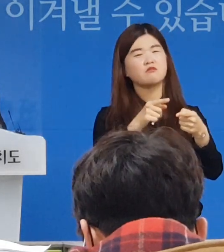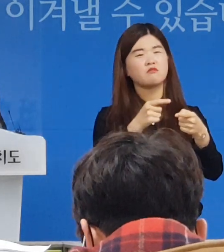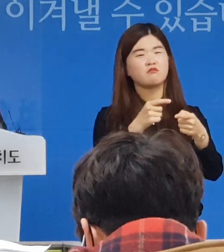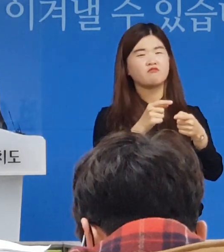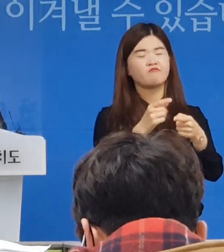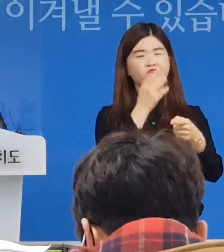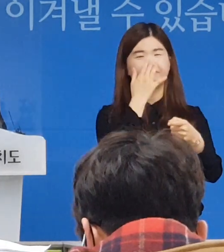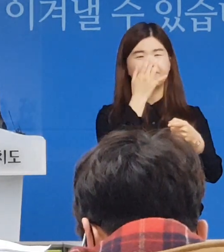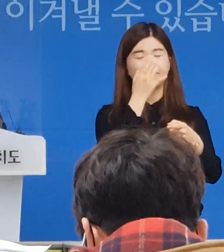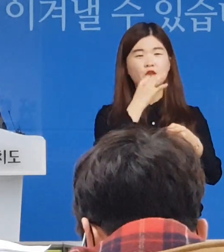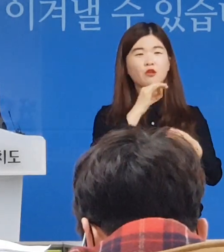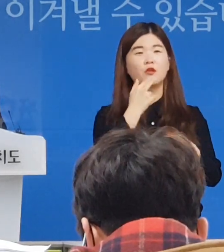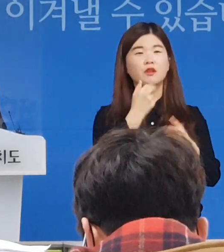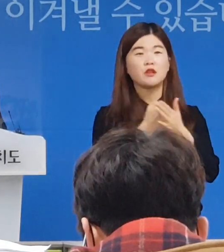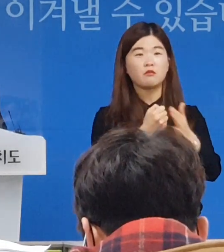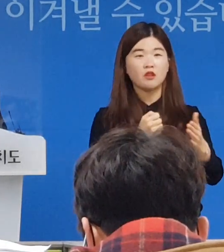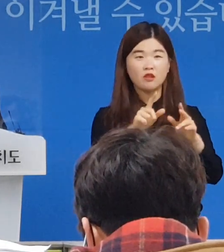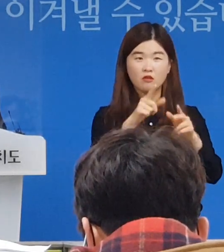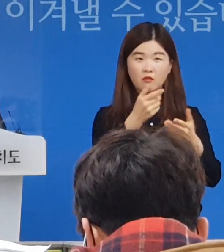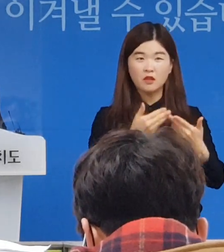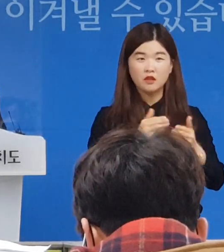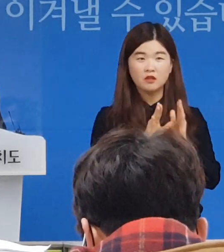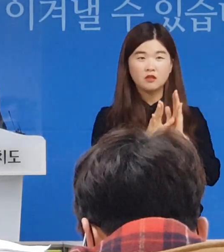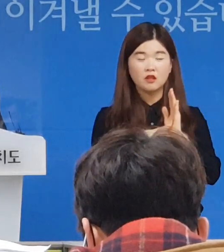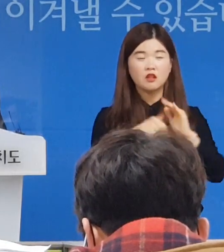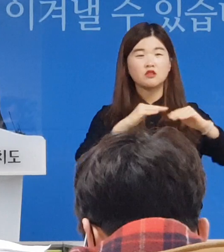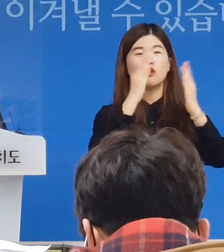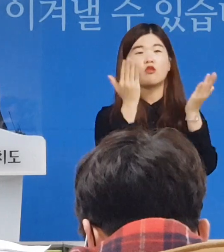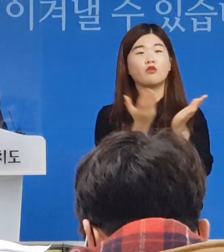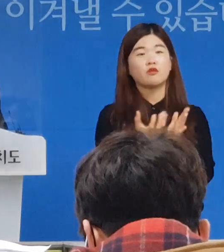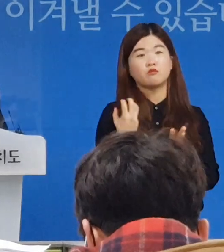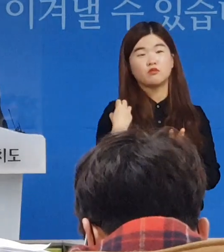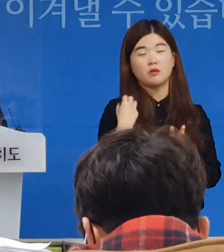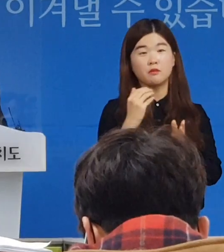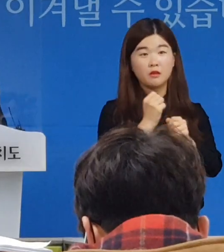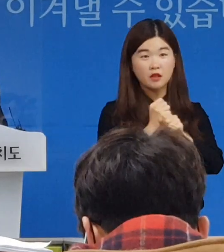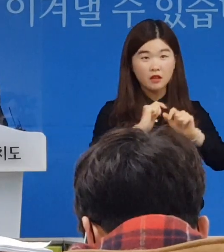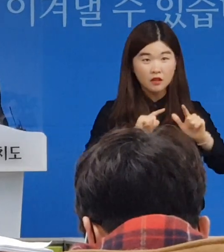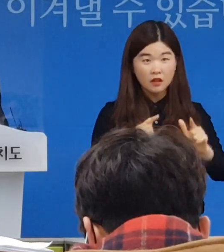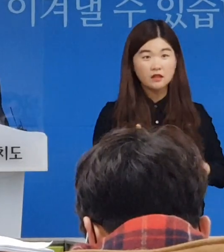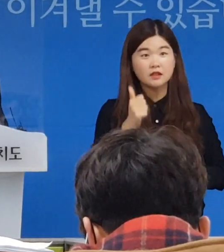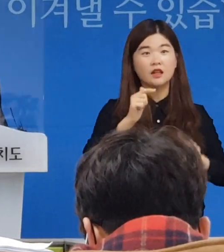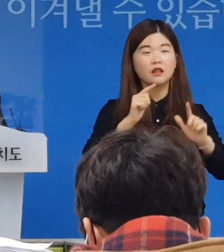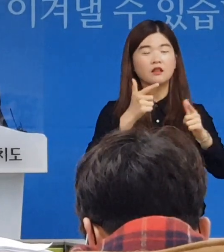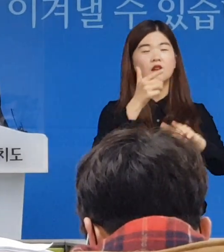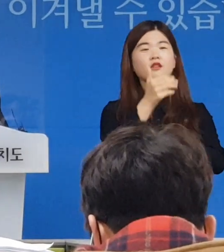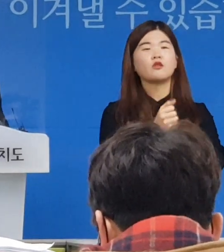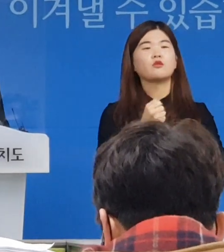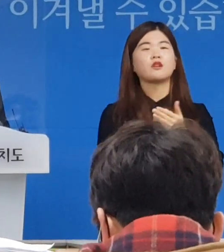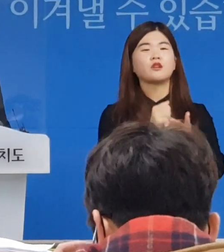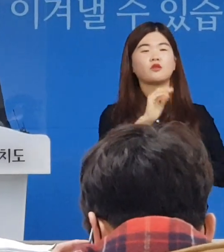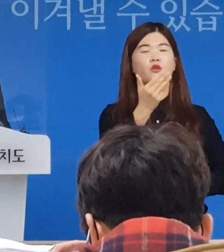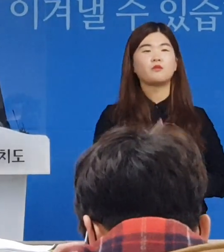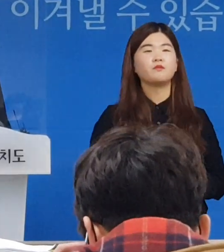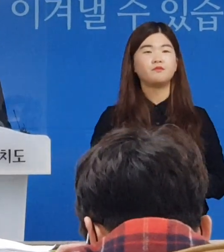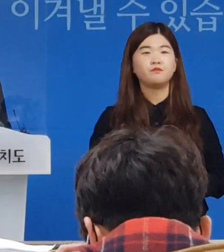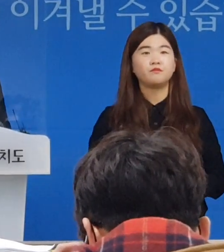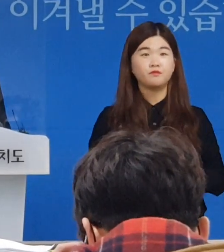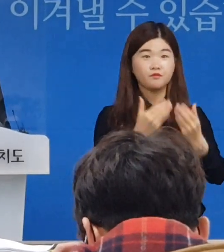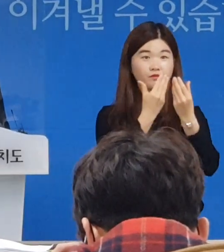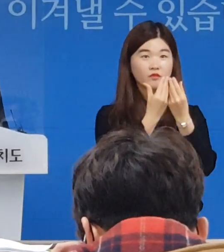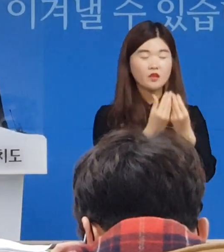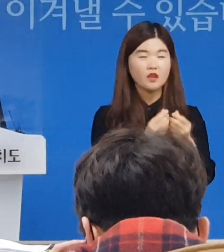때문에 부담하려면 필요한 경우 전액을 부담하는 게 낫지 않느냐 이렇게 결론을 내렸고요. 지금부터 그 내용을